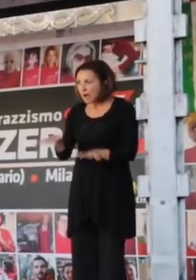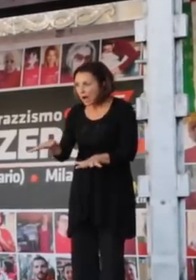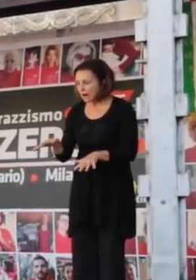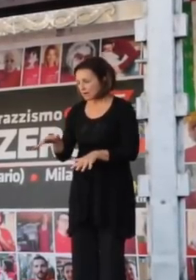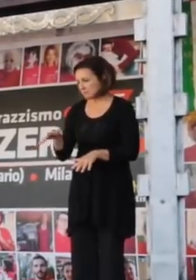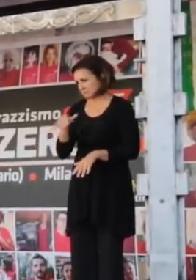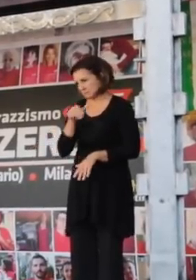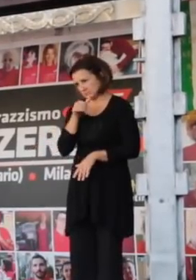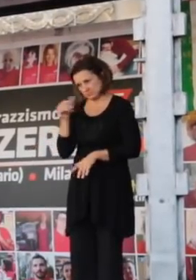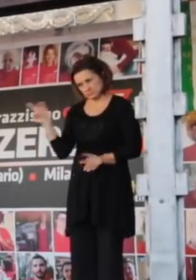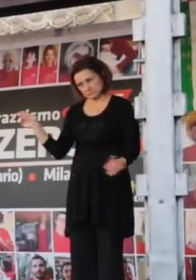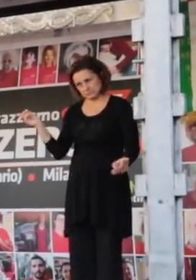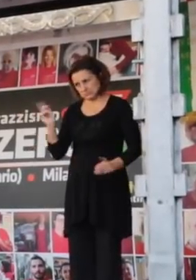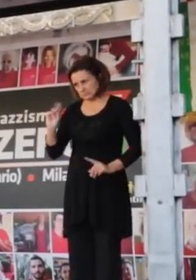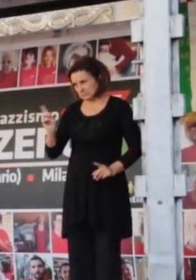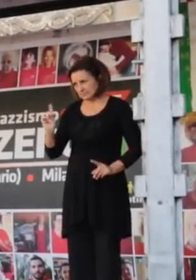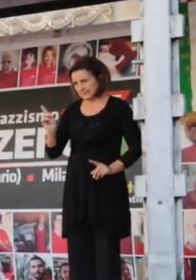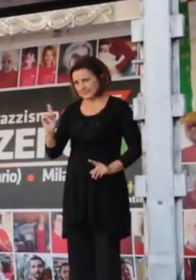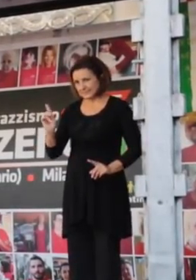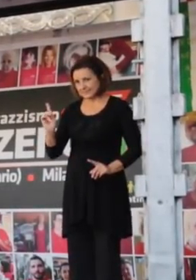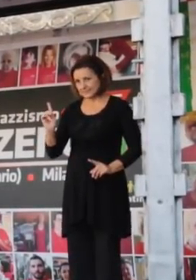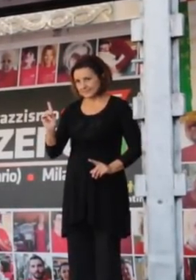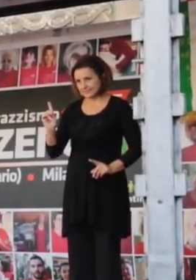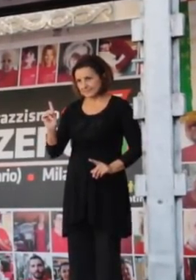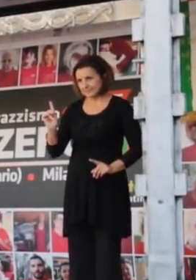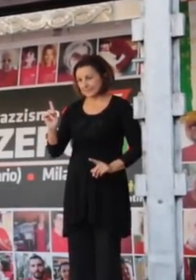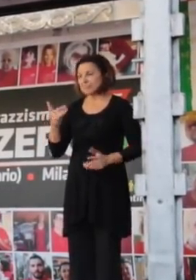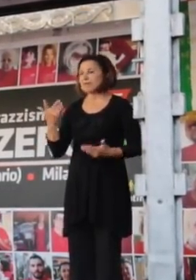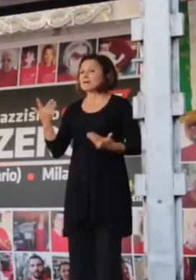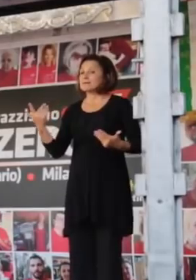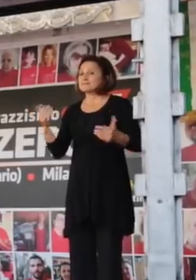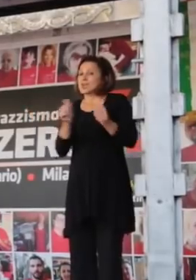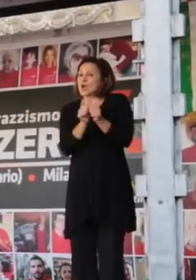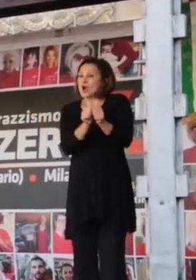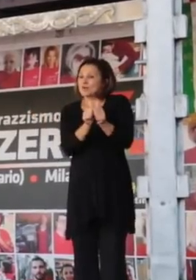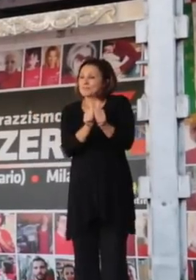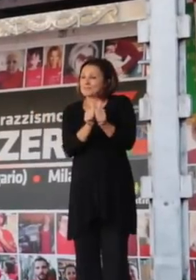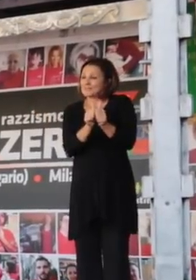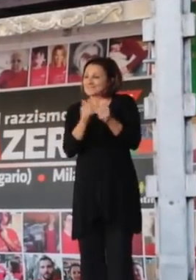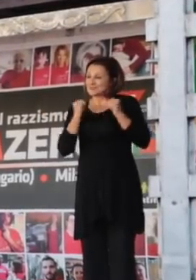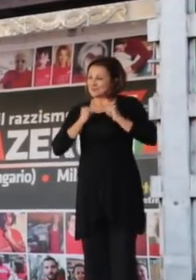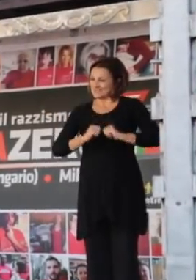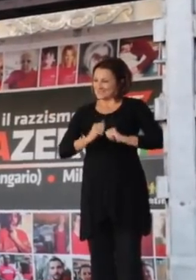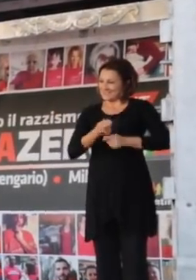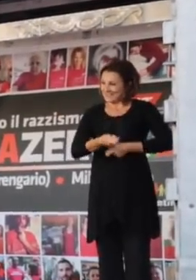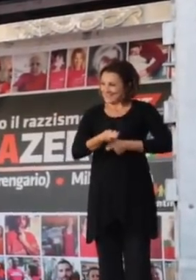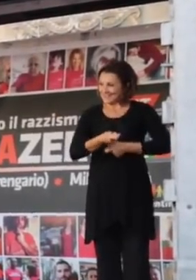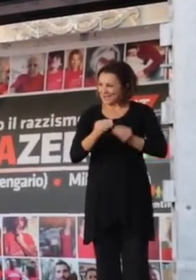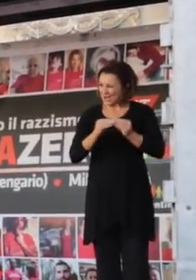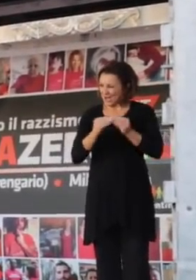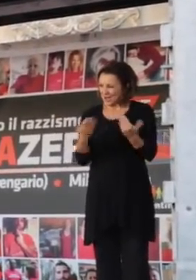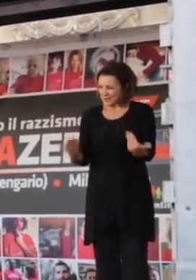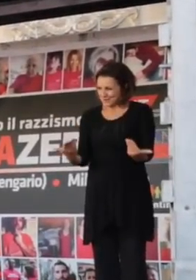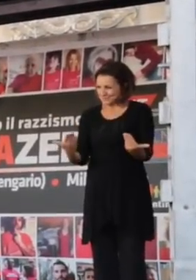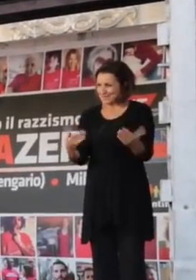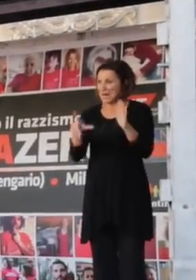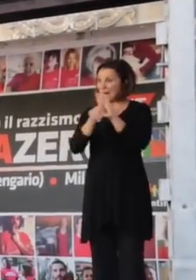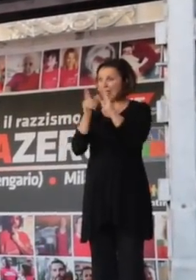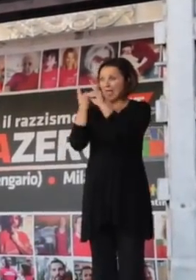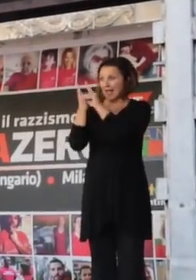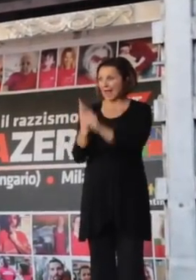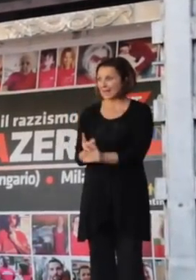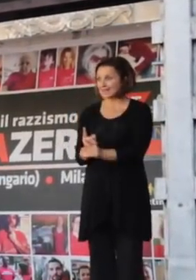l'unico metro possibile per delimitare la convivenza civile è la legalità. Il pieno rispetto della legalità è